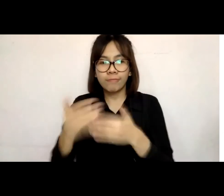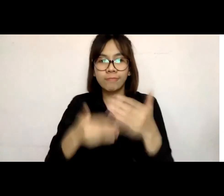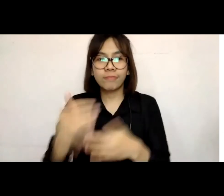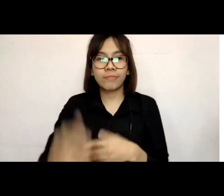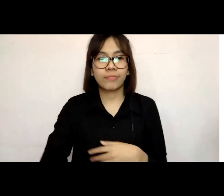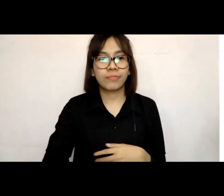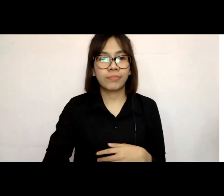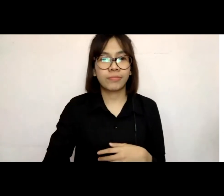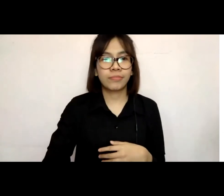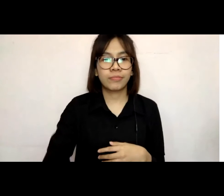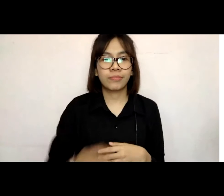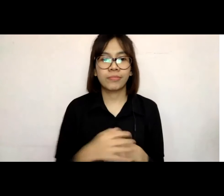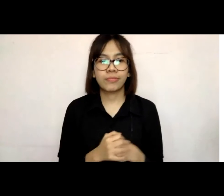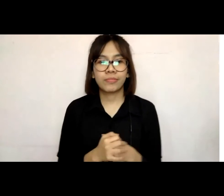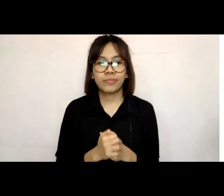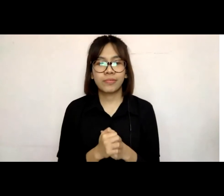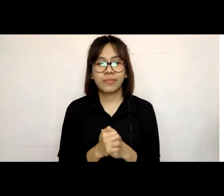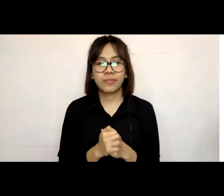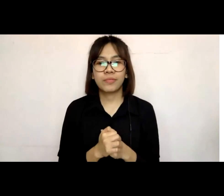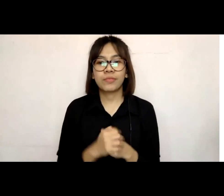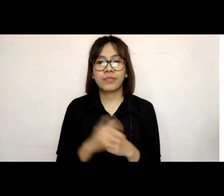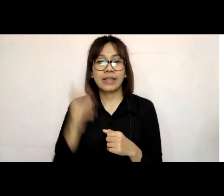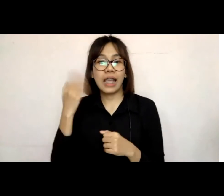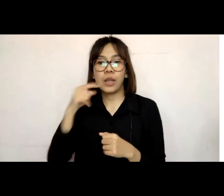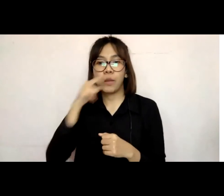yang bisa melihat